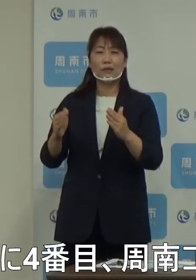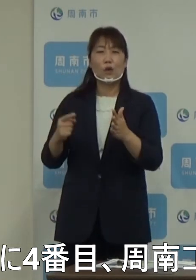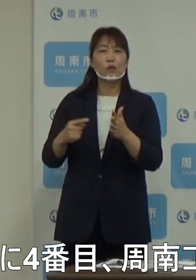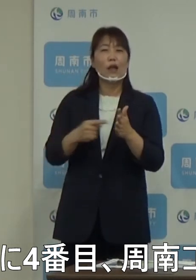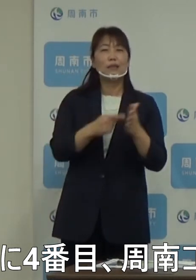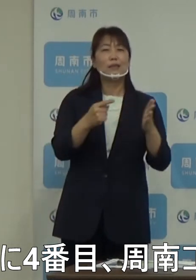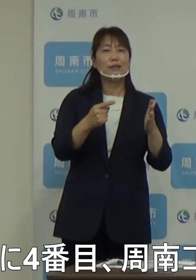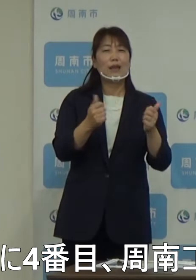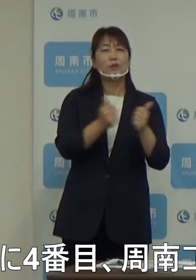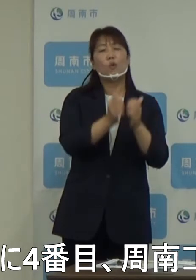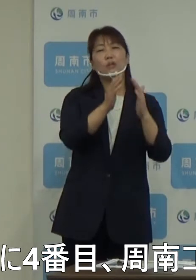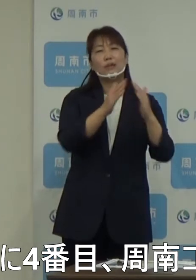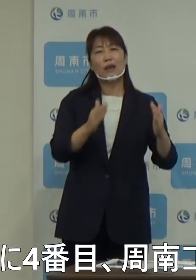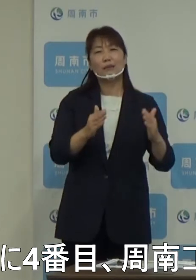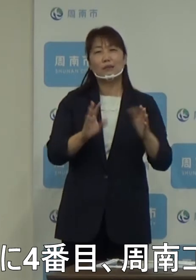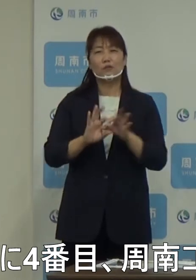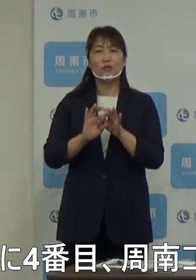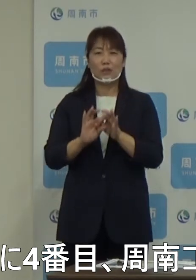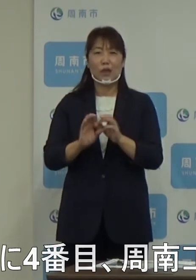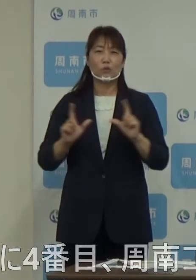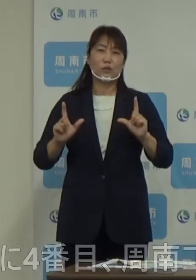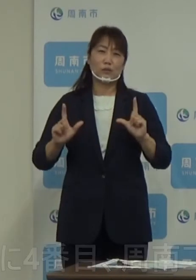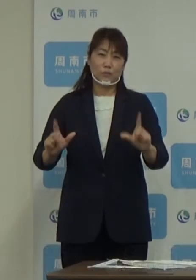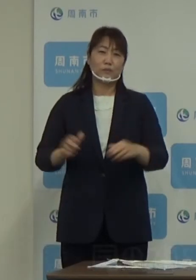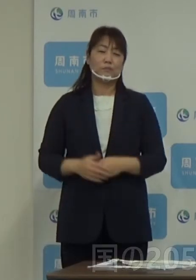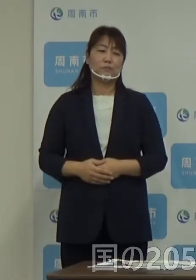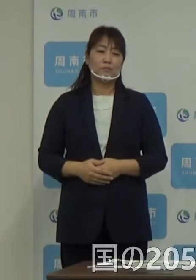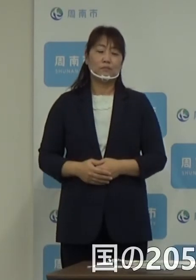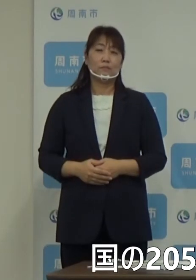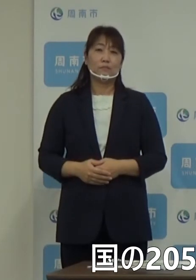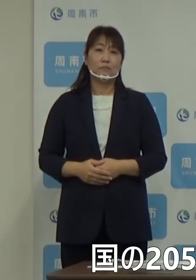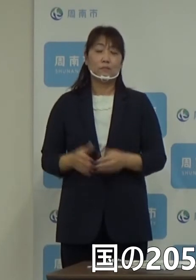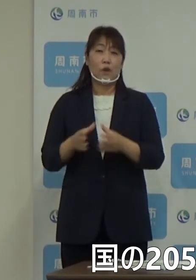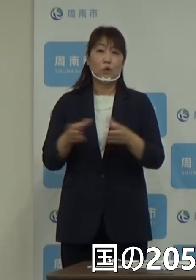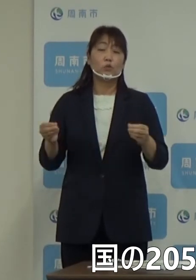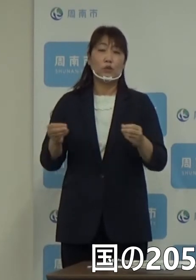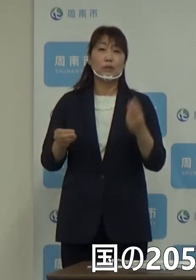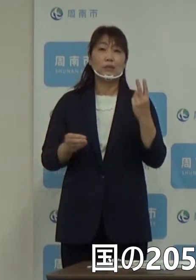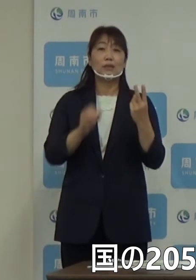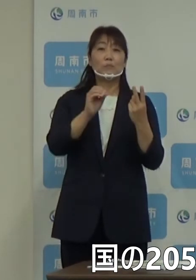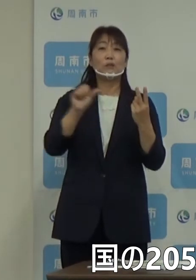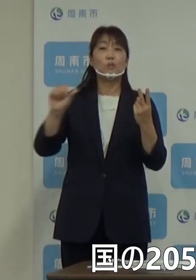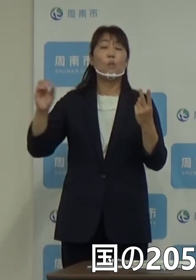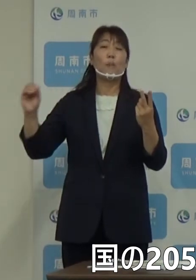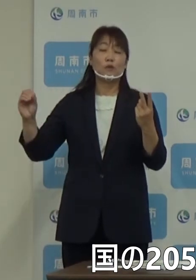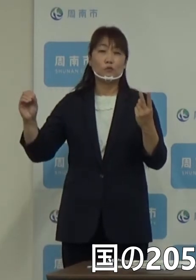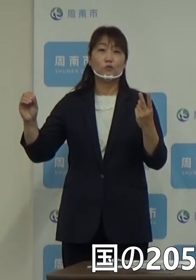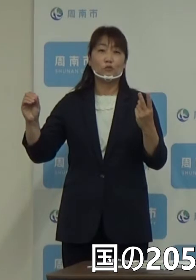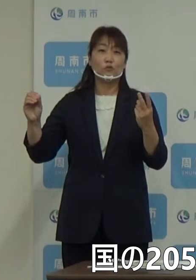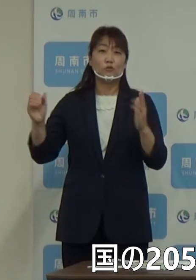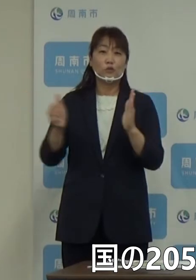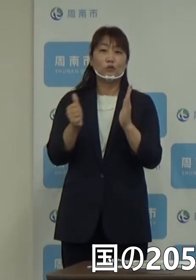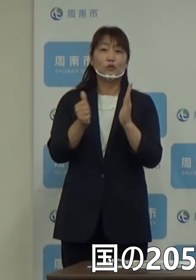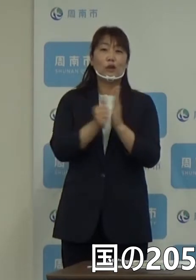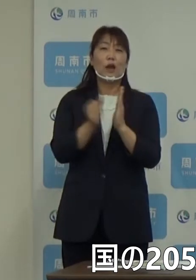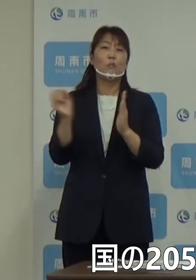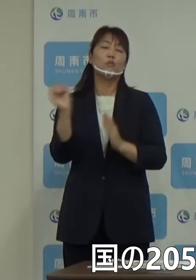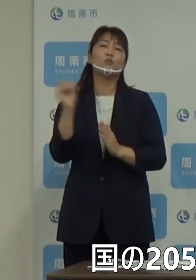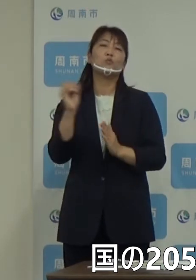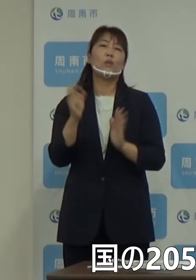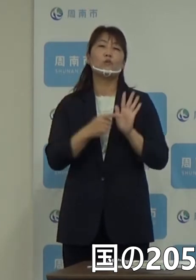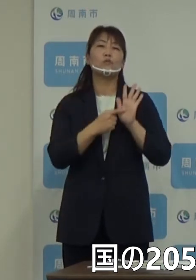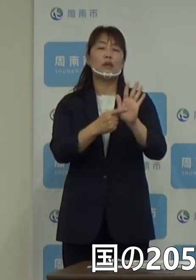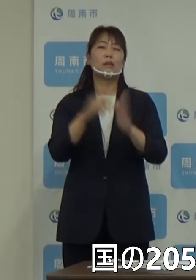議会の開催についてお知らせいたします。国の2050年カーボンニュートラル宣言以